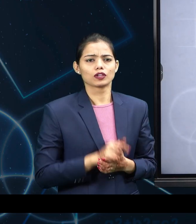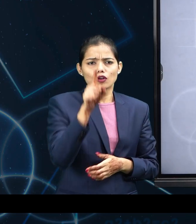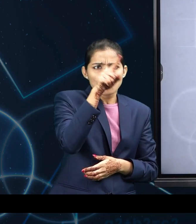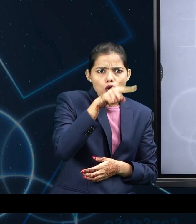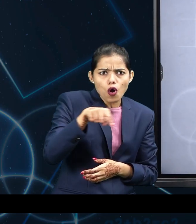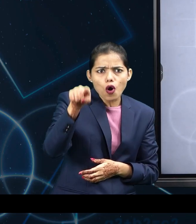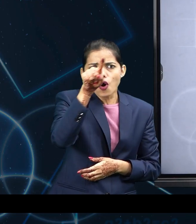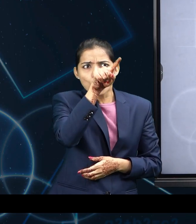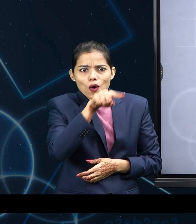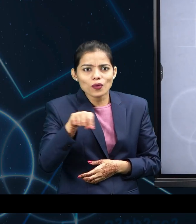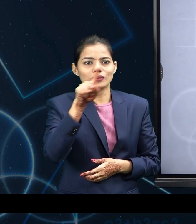वृत्त,